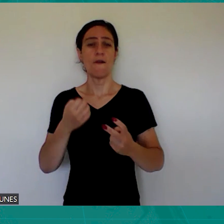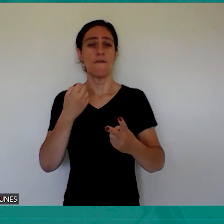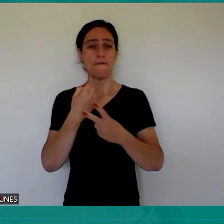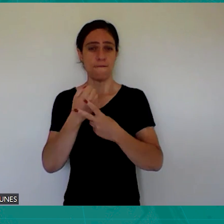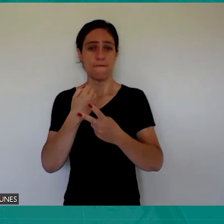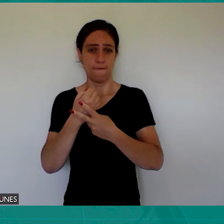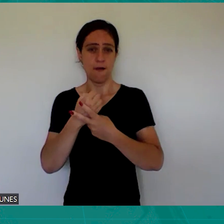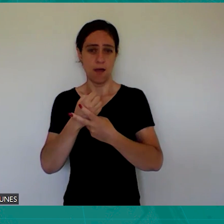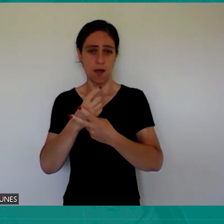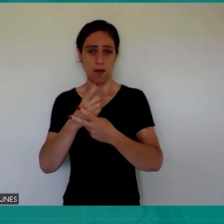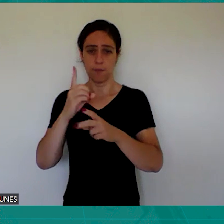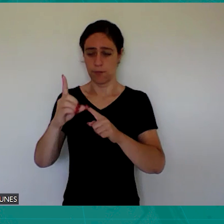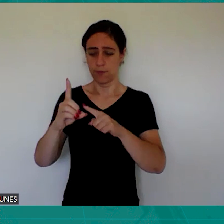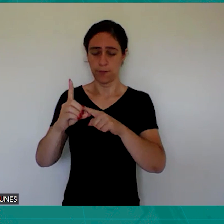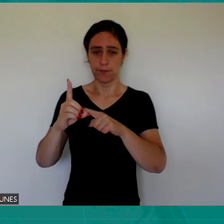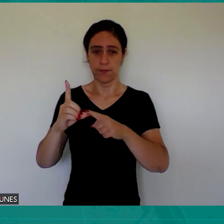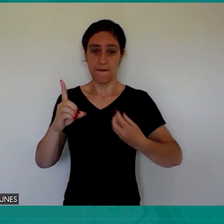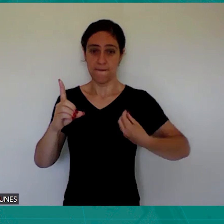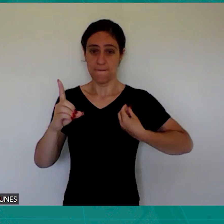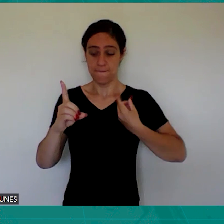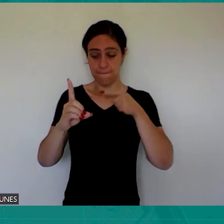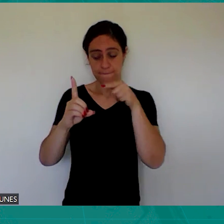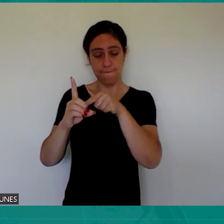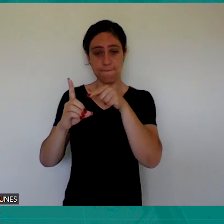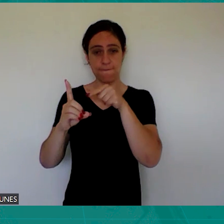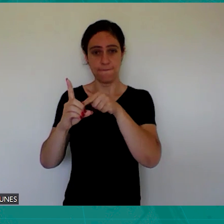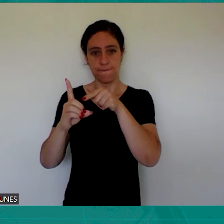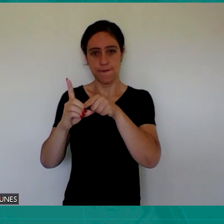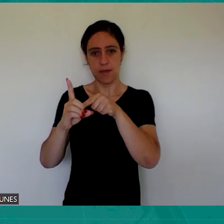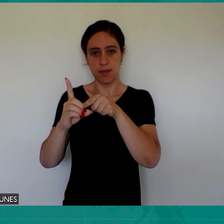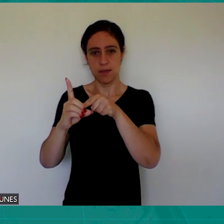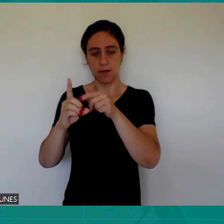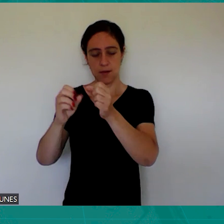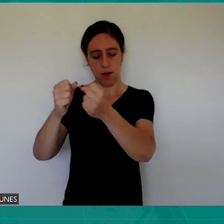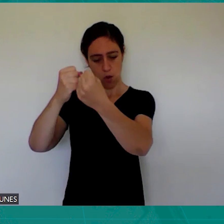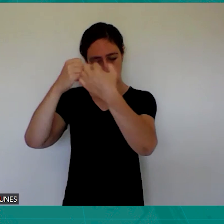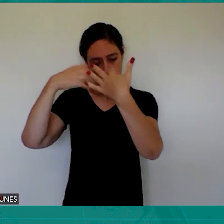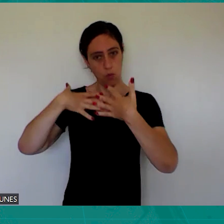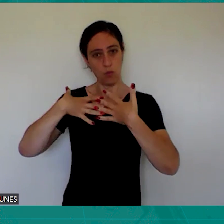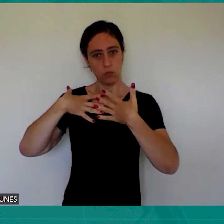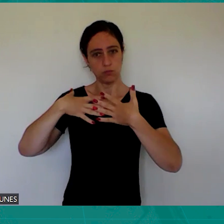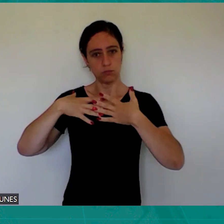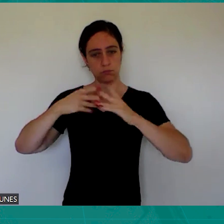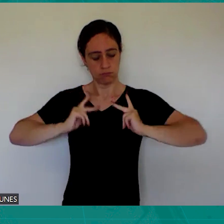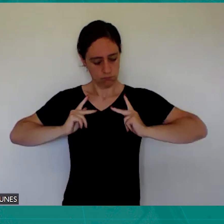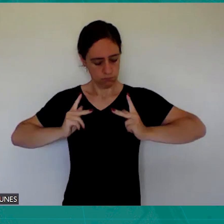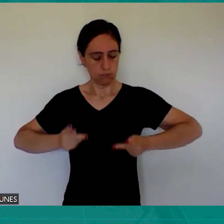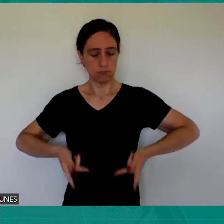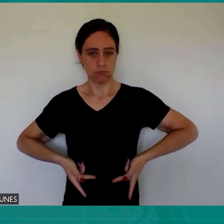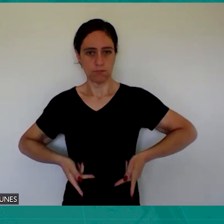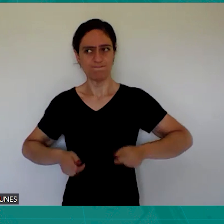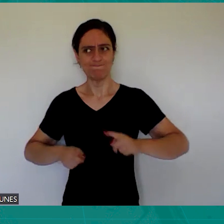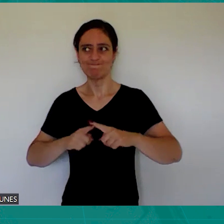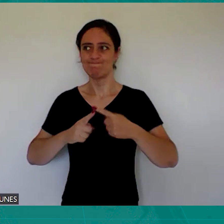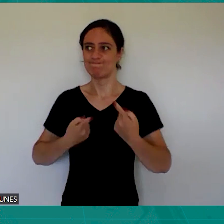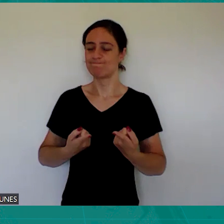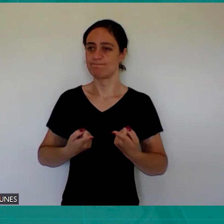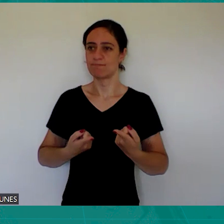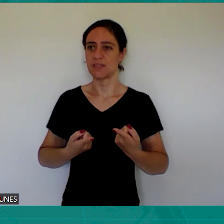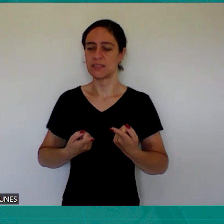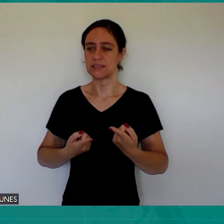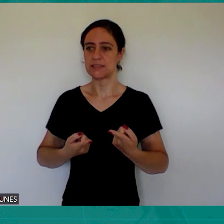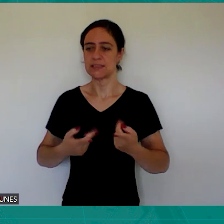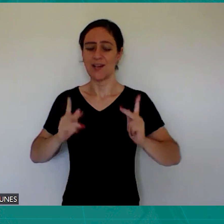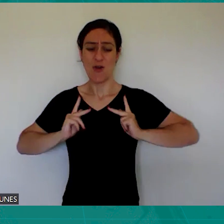palavra, e a vida era a luz dos homens. No entanto, os homens